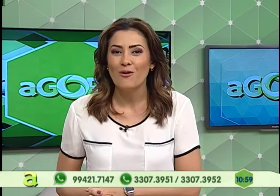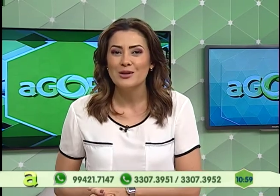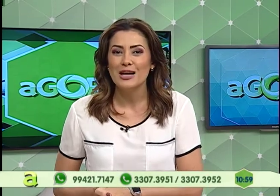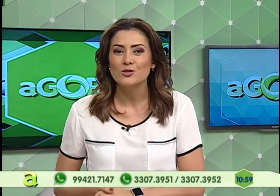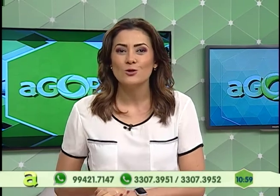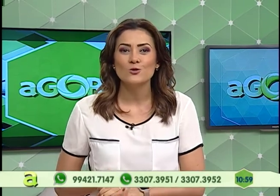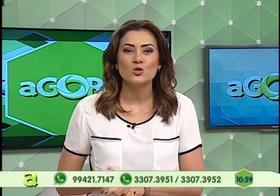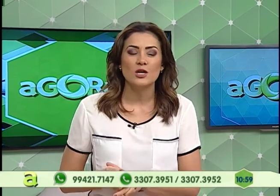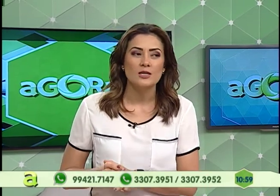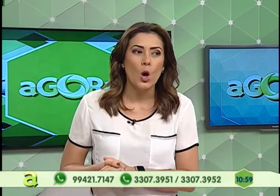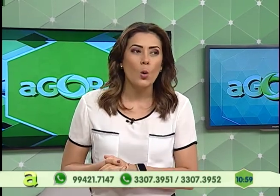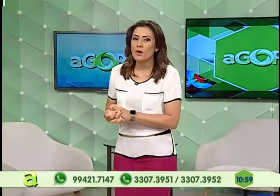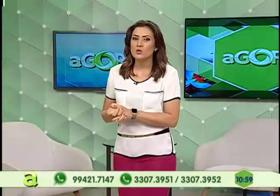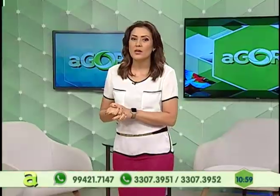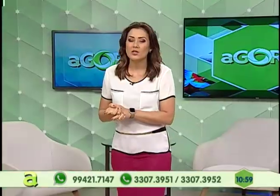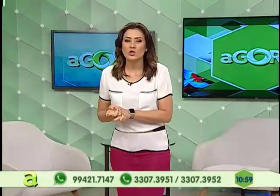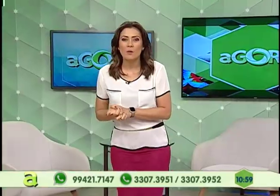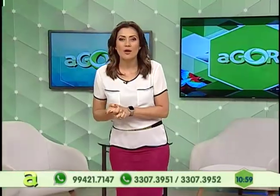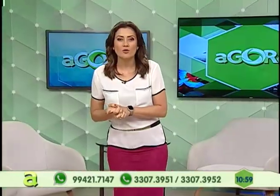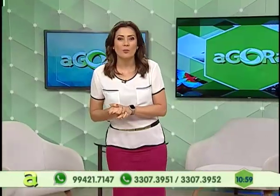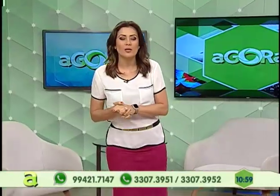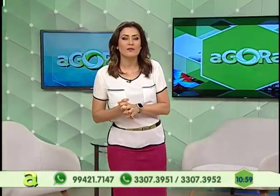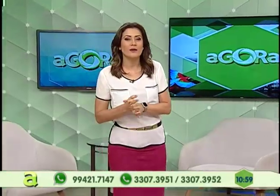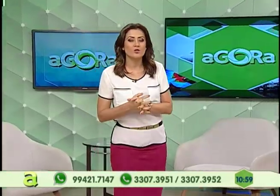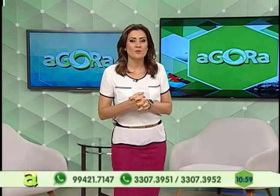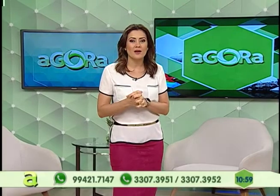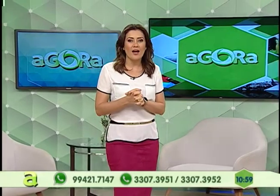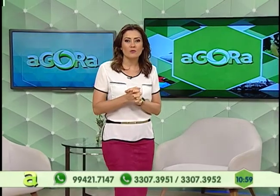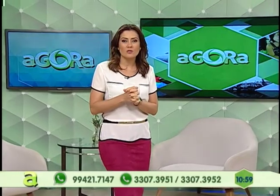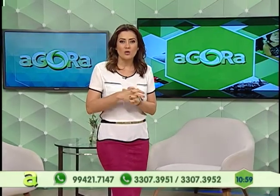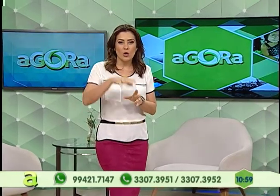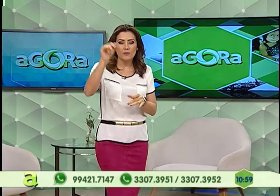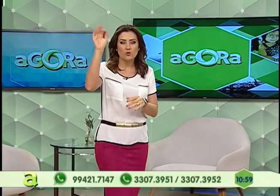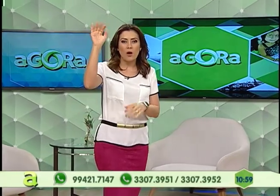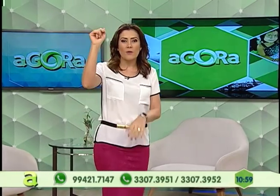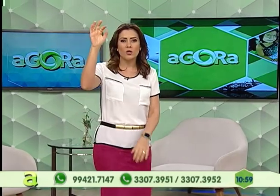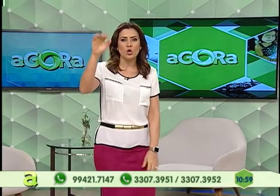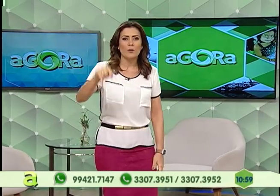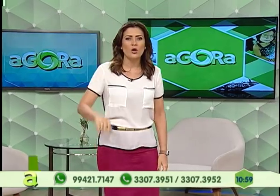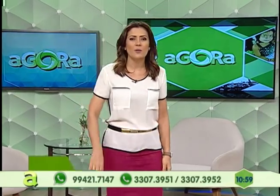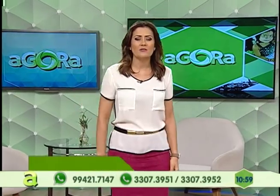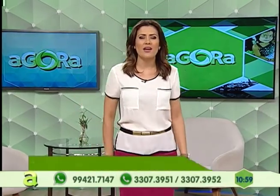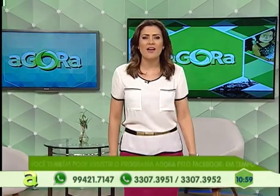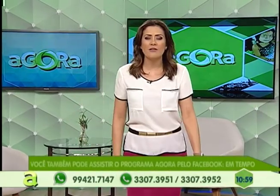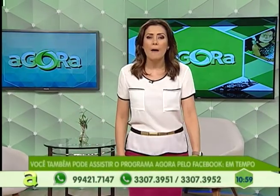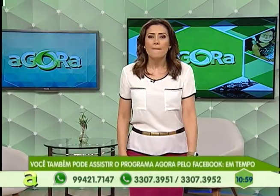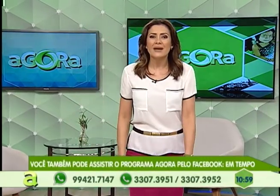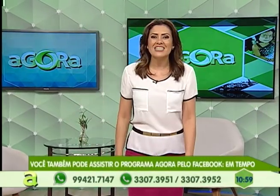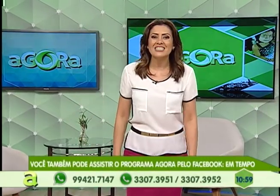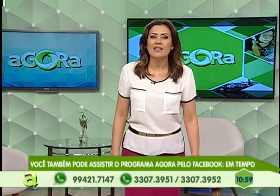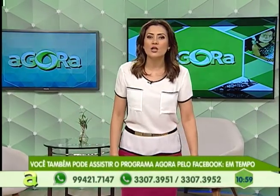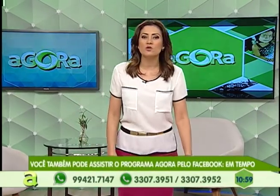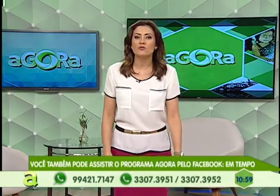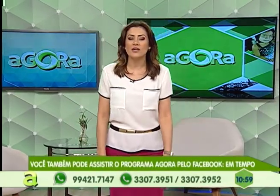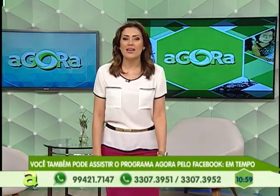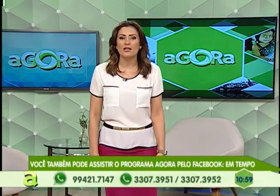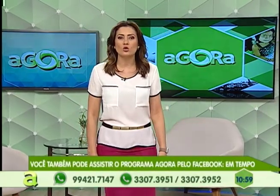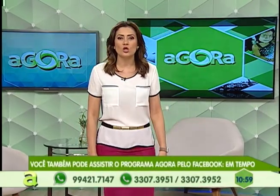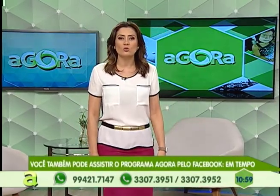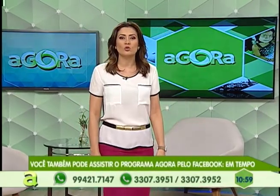comunidade todos os dias. Um beijo para a região metropolitana de Manaus. Então, oi pessoal, Iranduba, Rio Preto da Eva, presidente Figueiredo e todo mundo